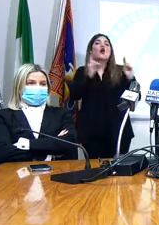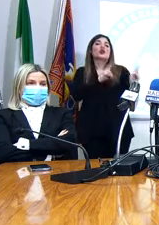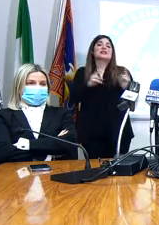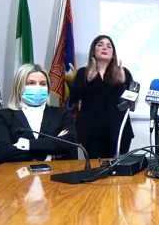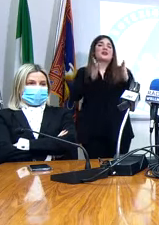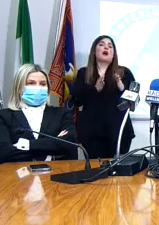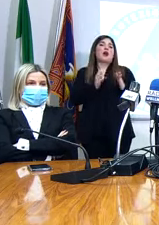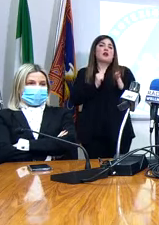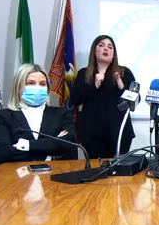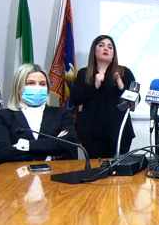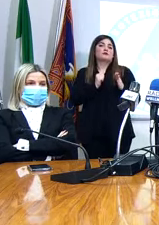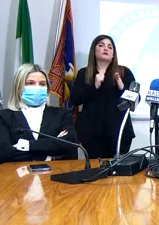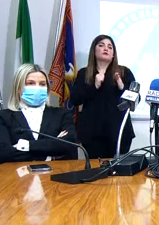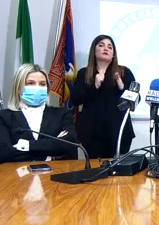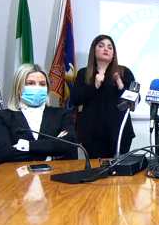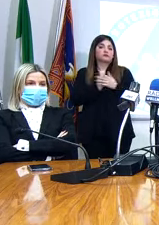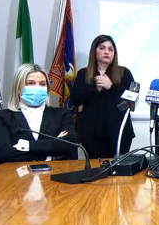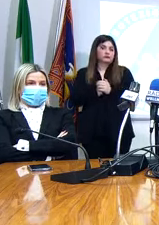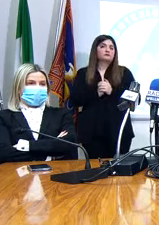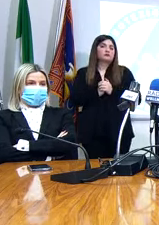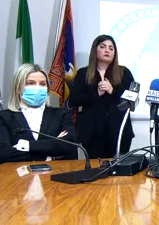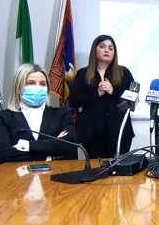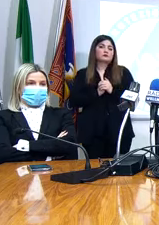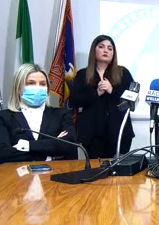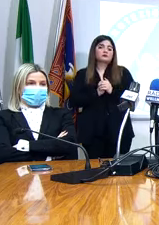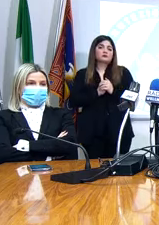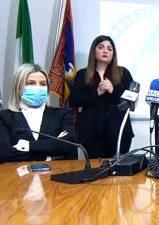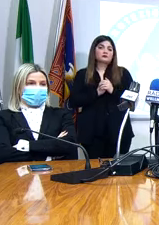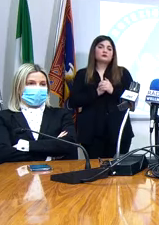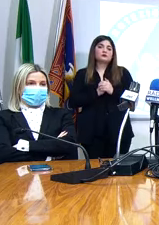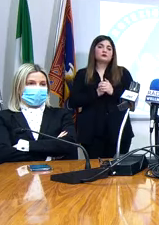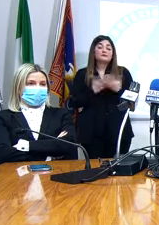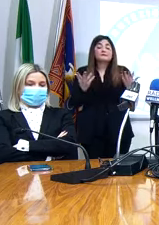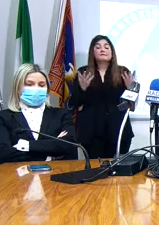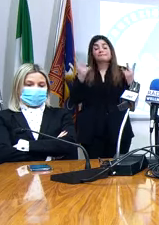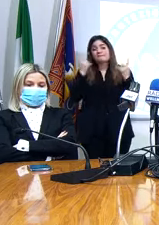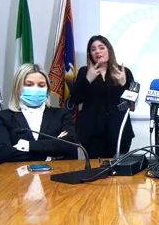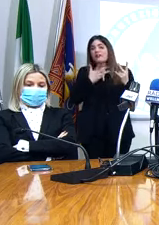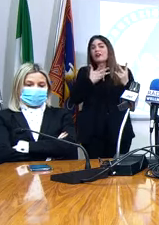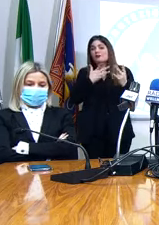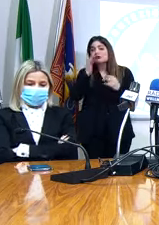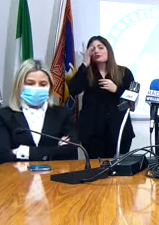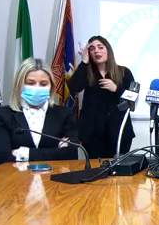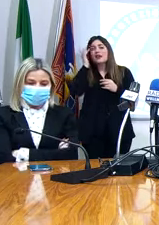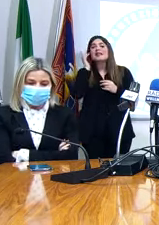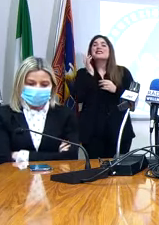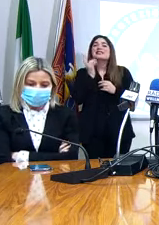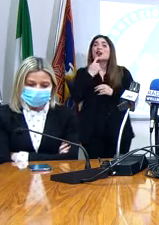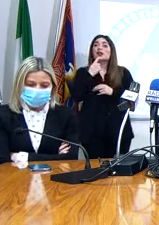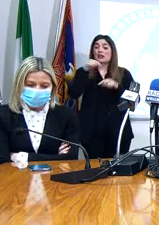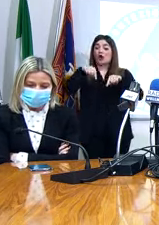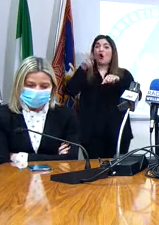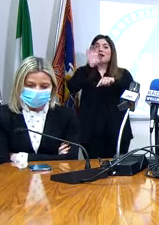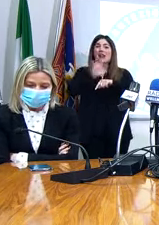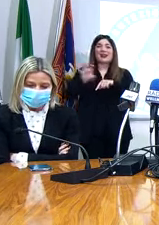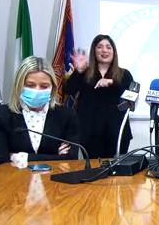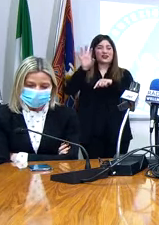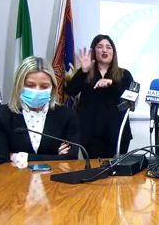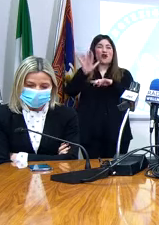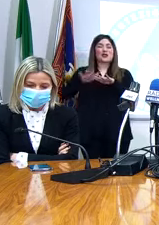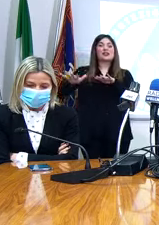diceva, immagino che visti i parametri c'è il rischio anche che qualcuno entri in zona rossa. Allora, perché